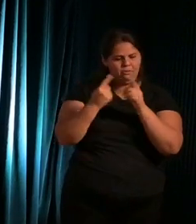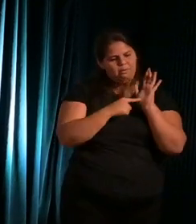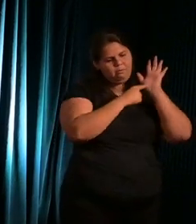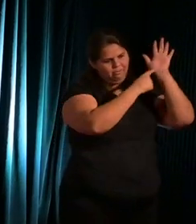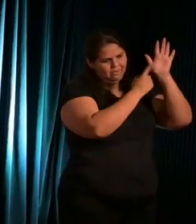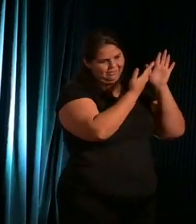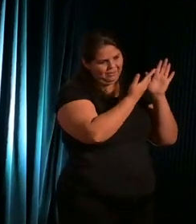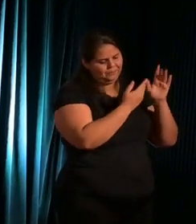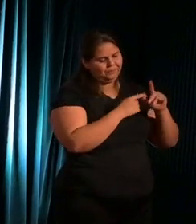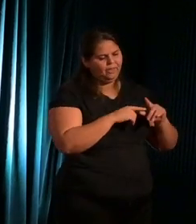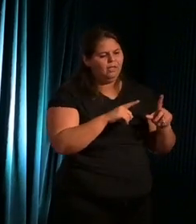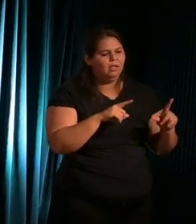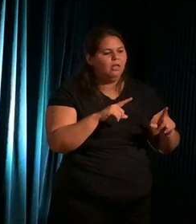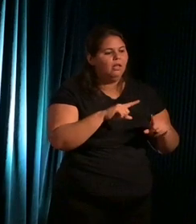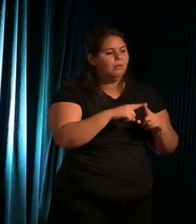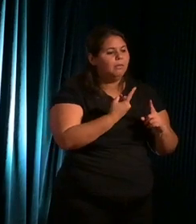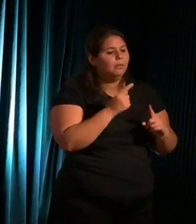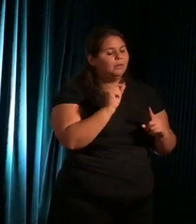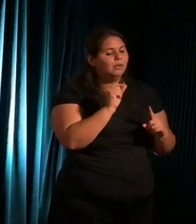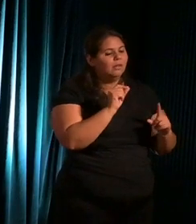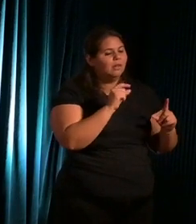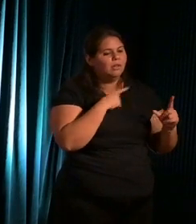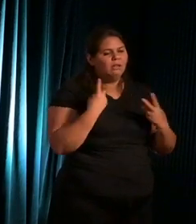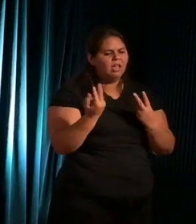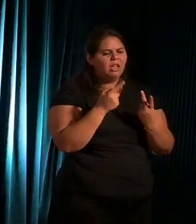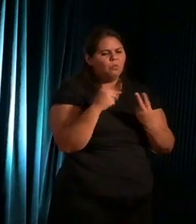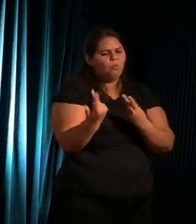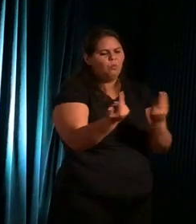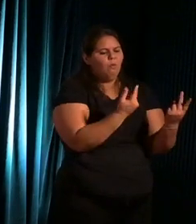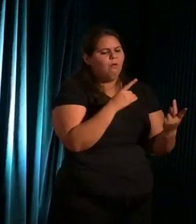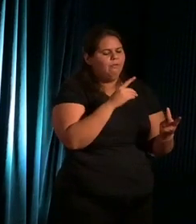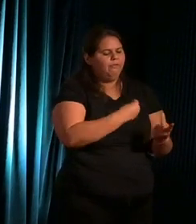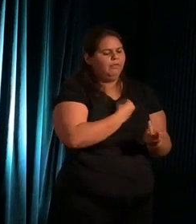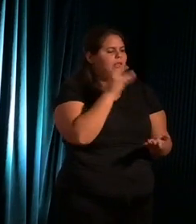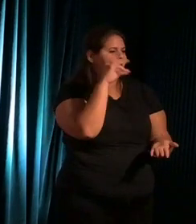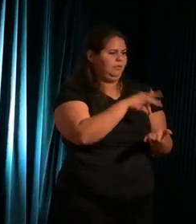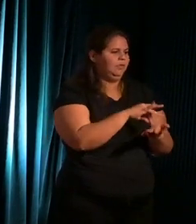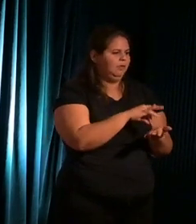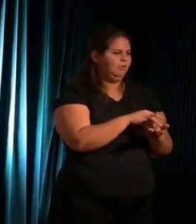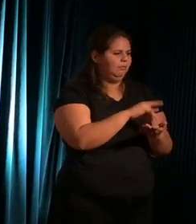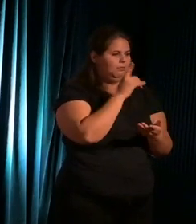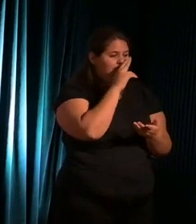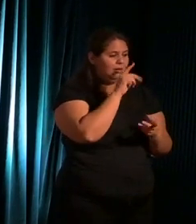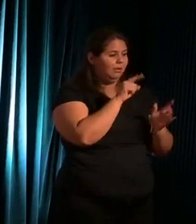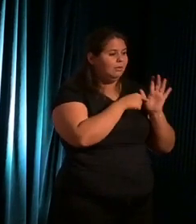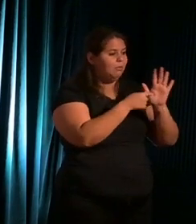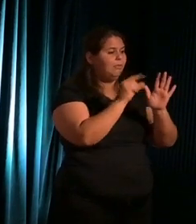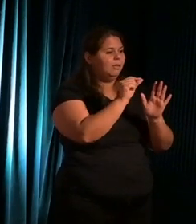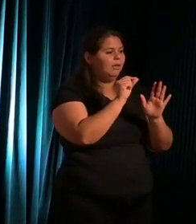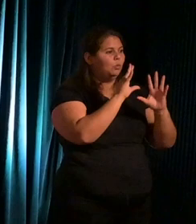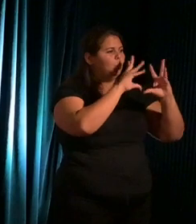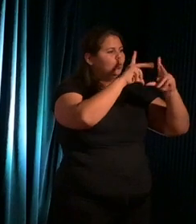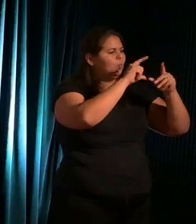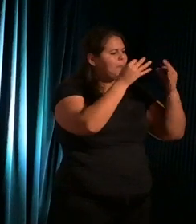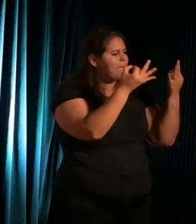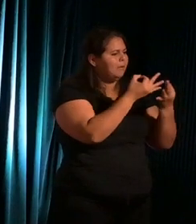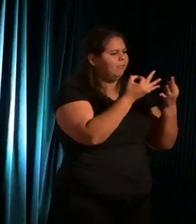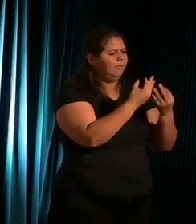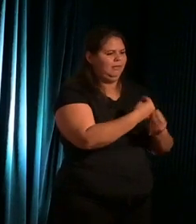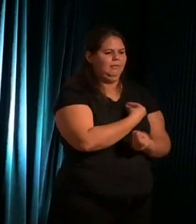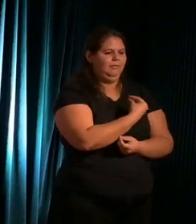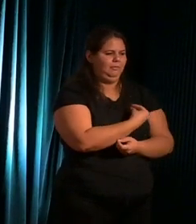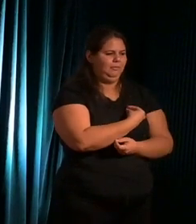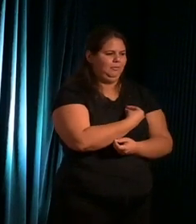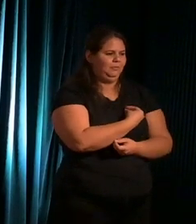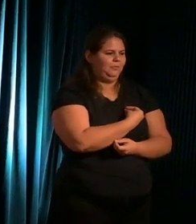uma permanência de vivência, que tudo deu certo nessa vida. Algumas vezes